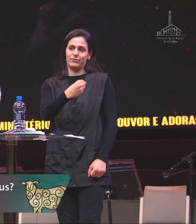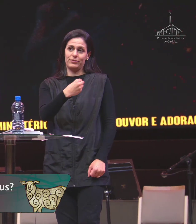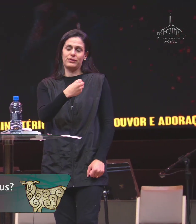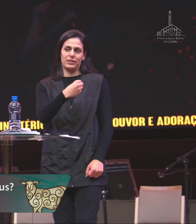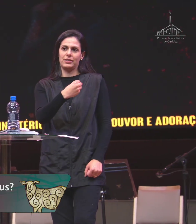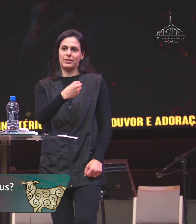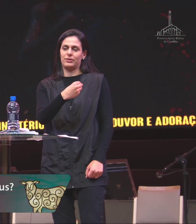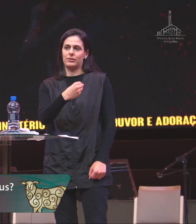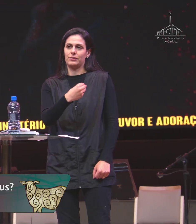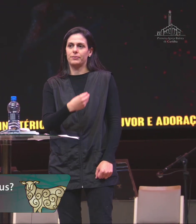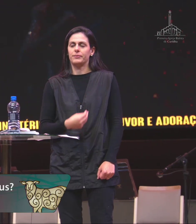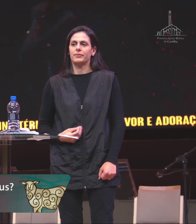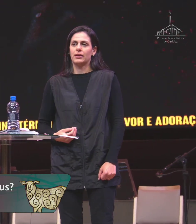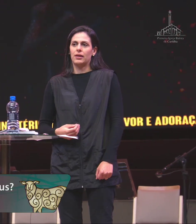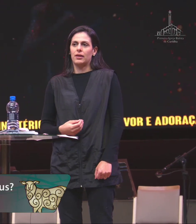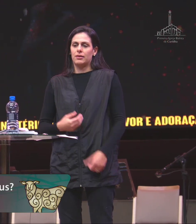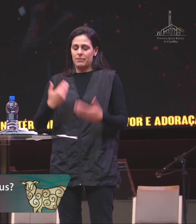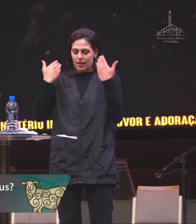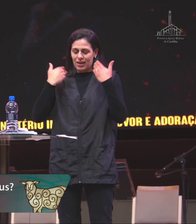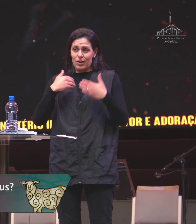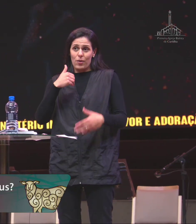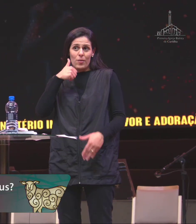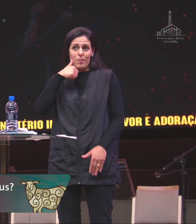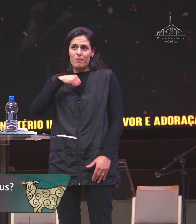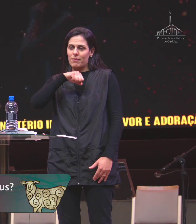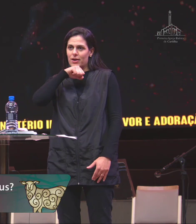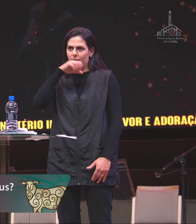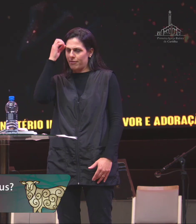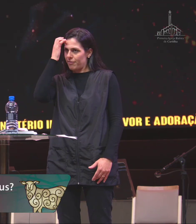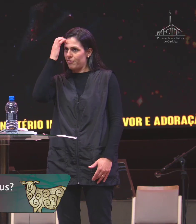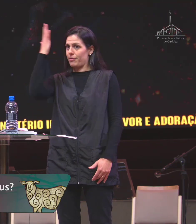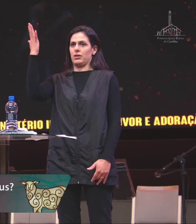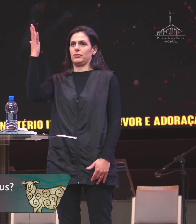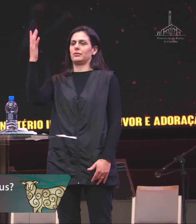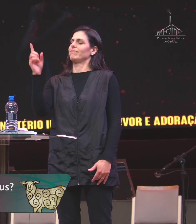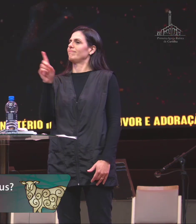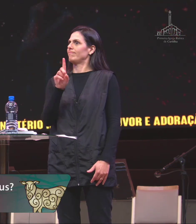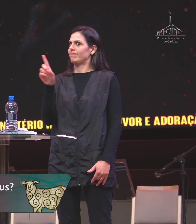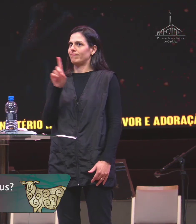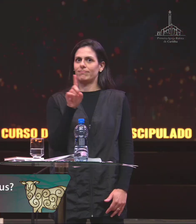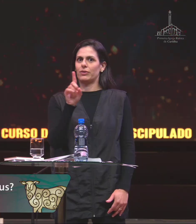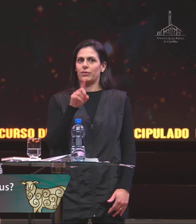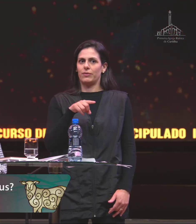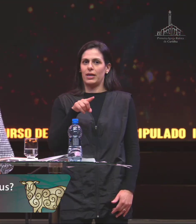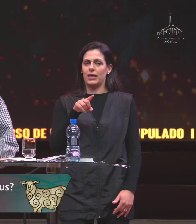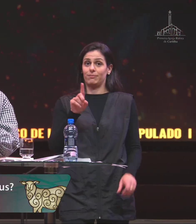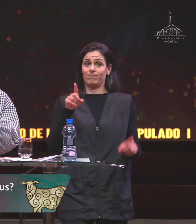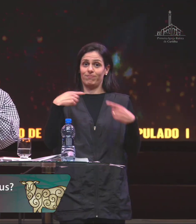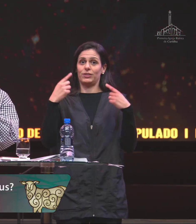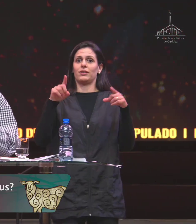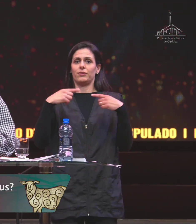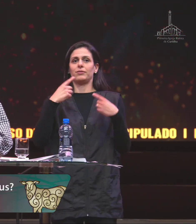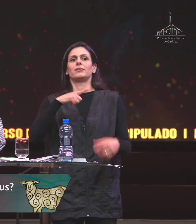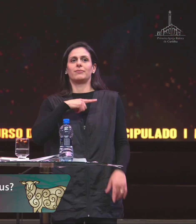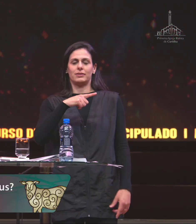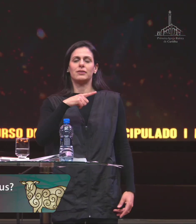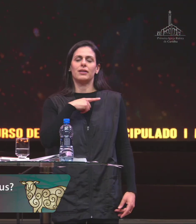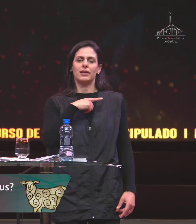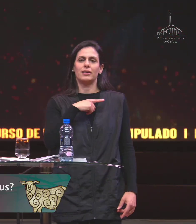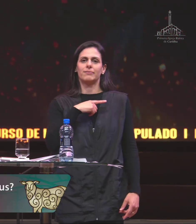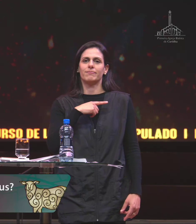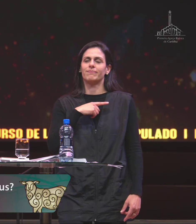livro que, quando for escrito, o autor principal não é você, é Deus e o que Ele fez